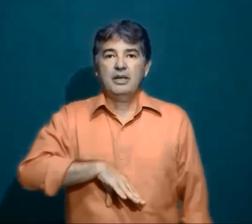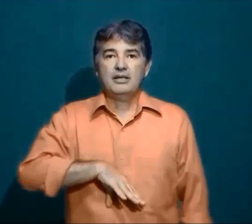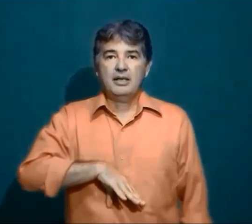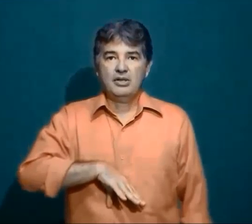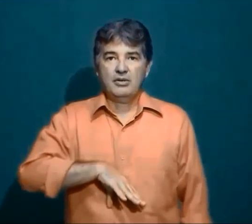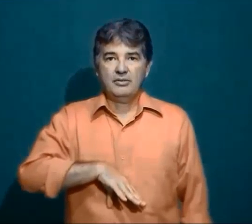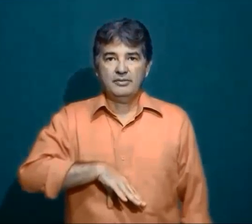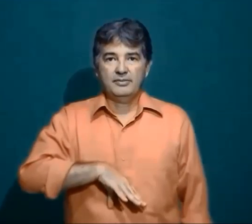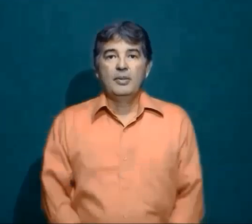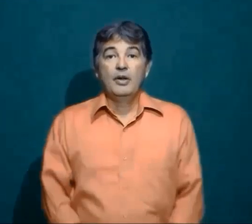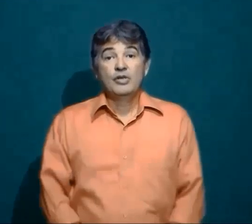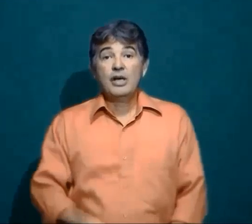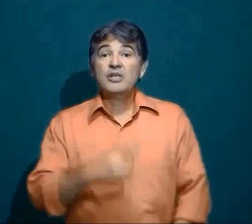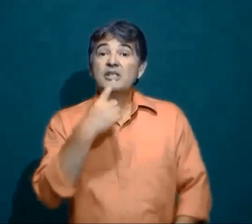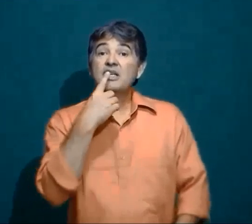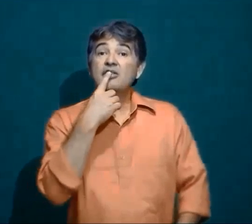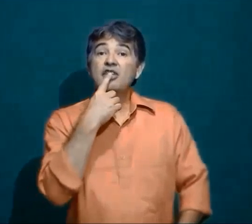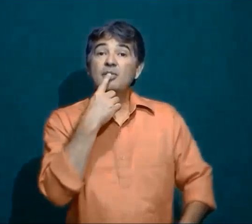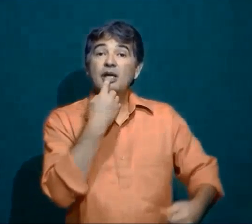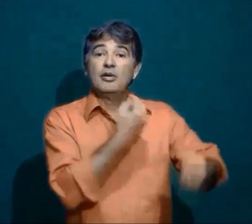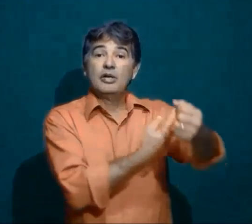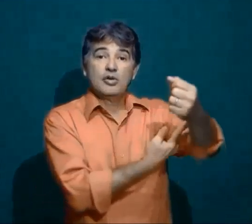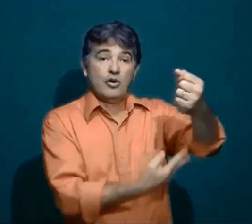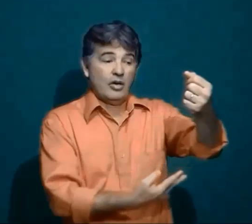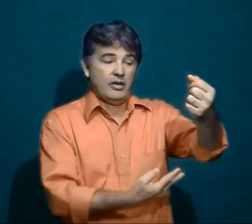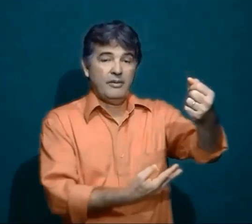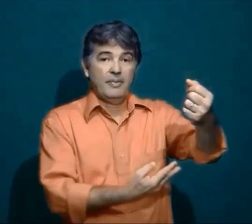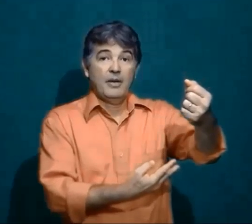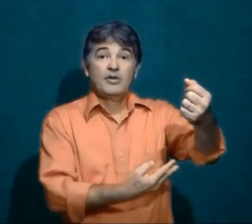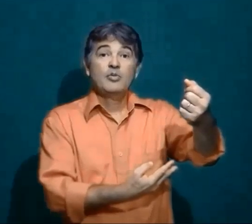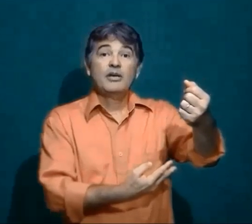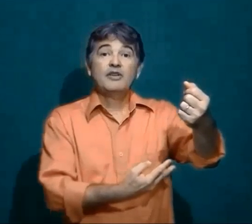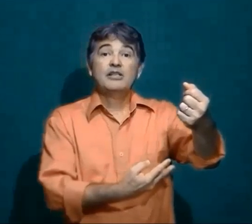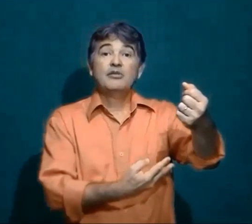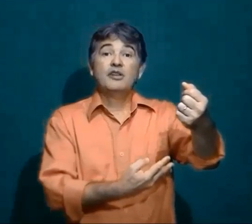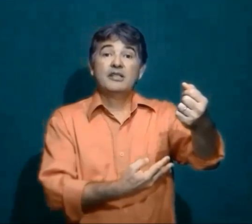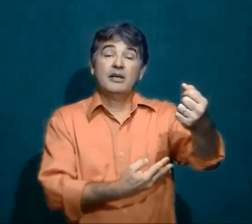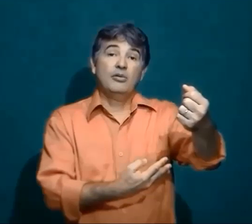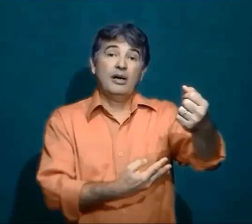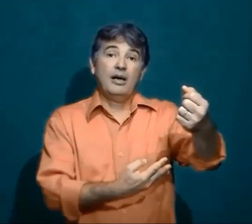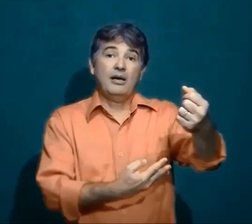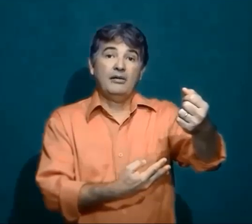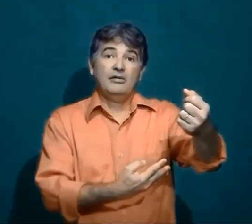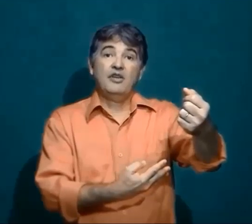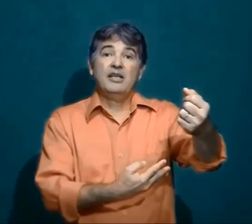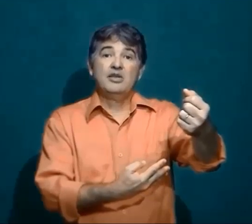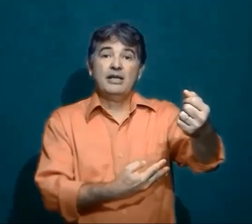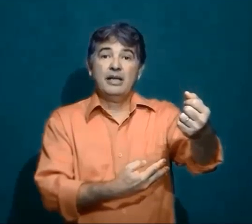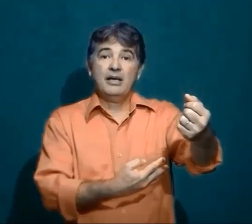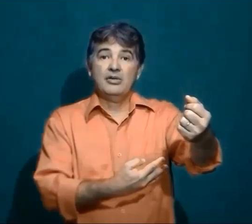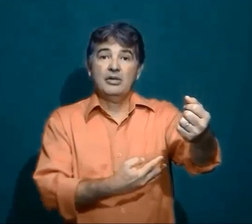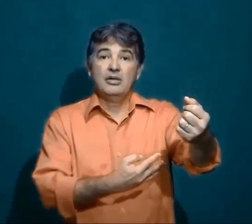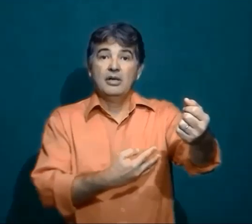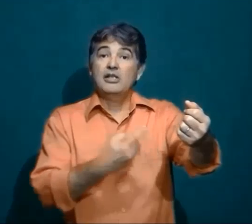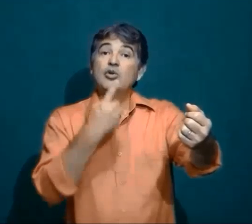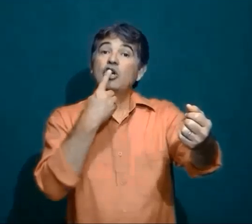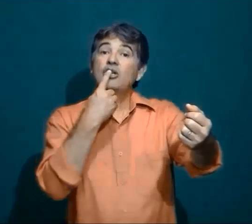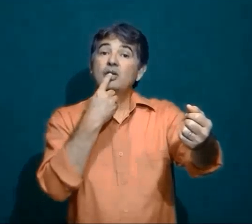nessa região. O sinal de sangue vermelho que escorre. Mas como é que eles estão fazendo veias e artérias? Eles estão colocando